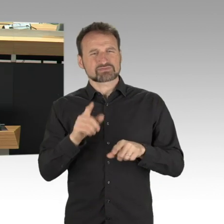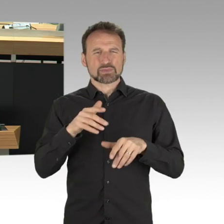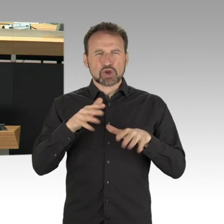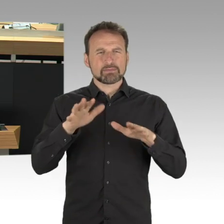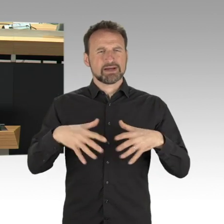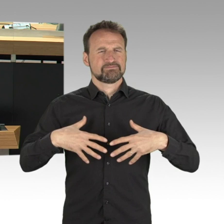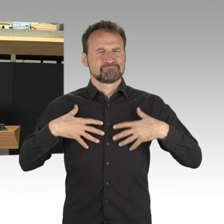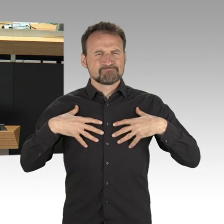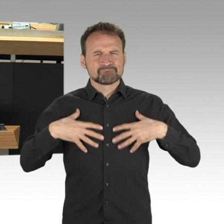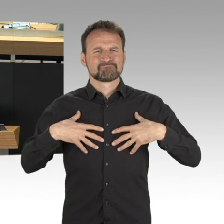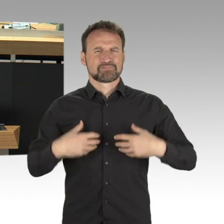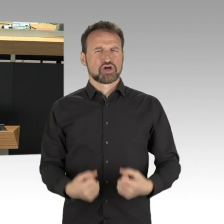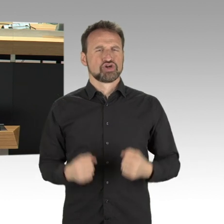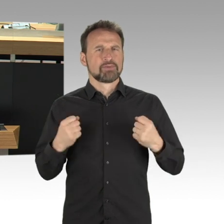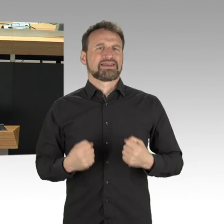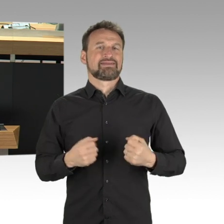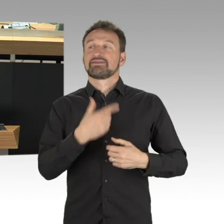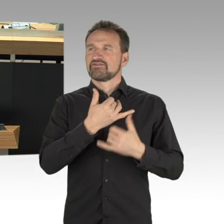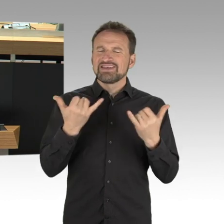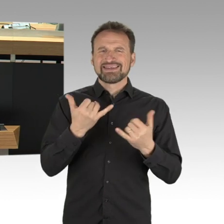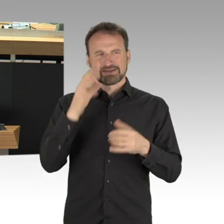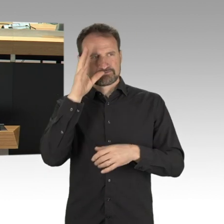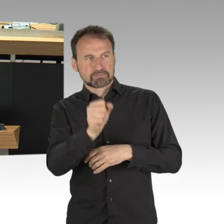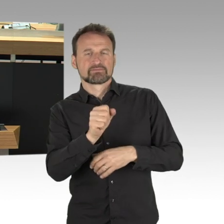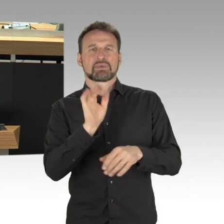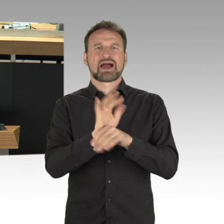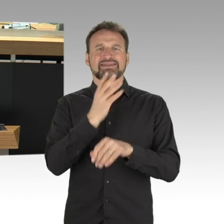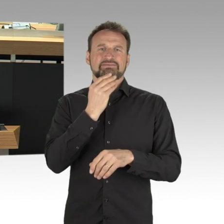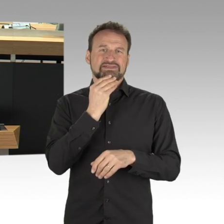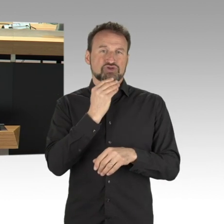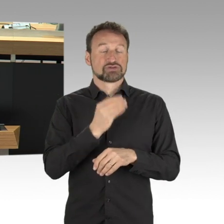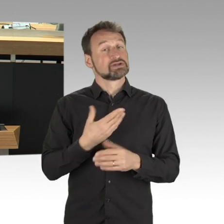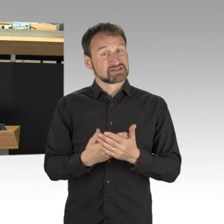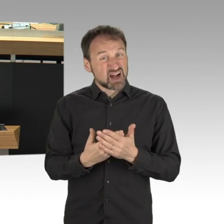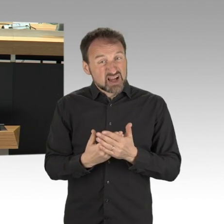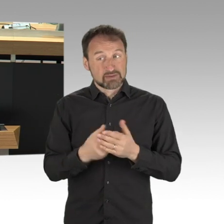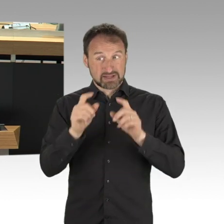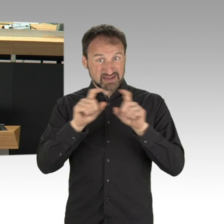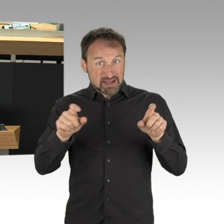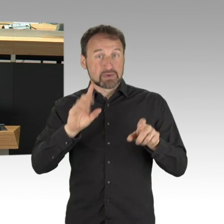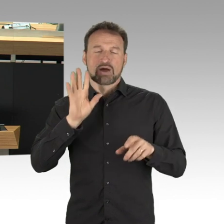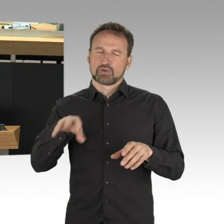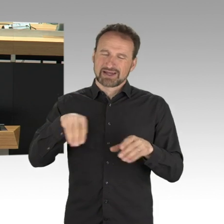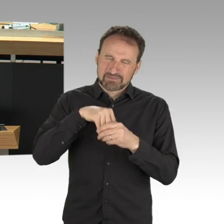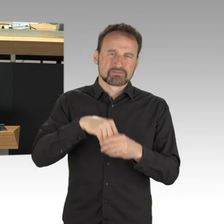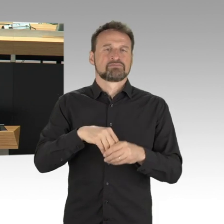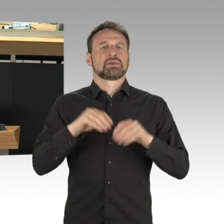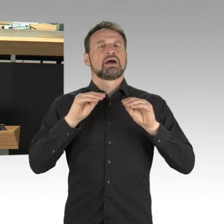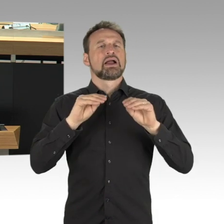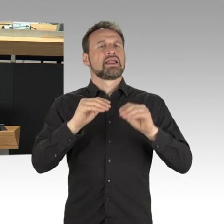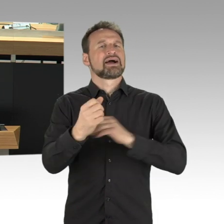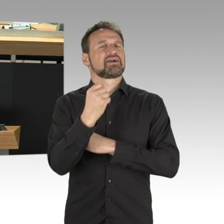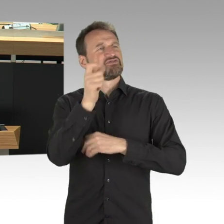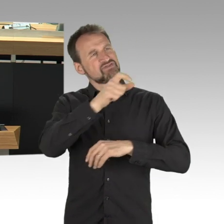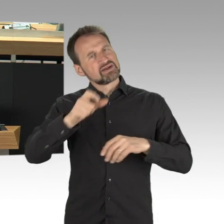werden. Antisemitismus wird deshalb als Querschnittsthema in der Lehrkräfteausbildung verankert. Und es wird mehr und umfassendere Fort-